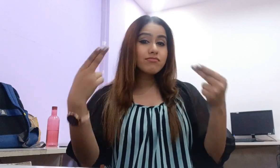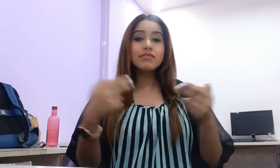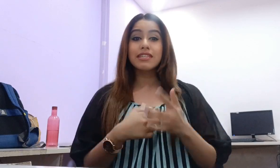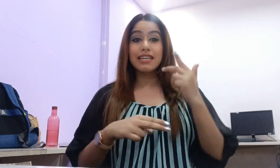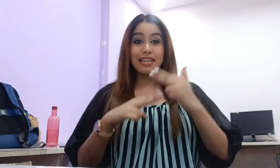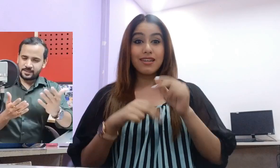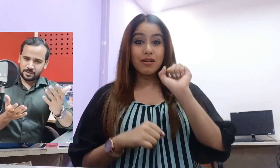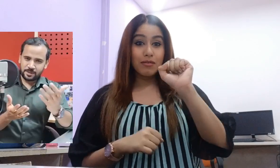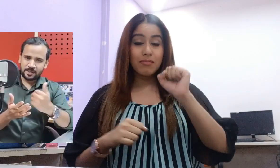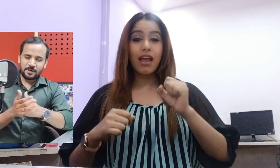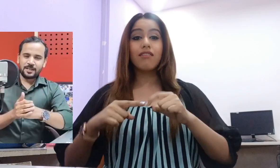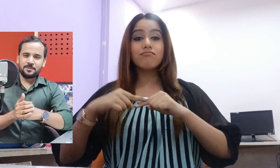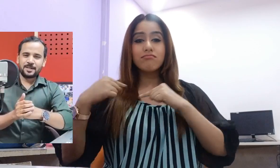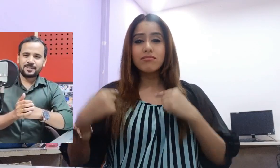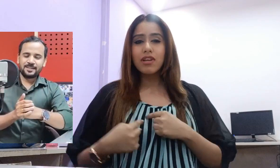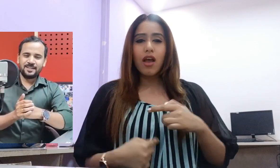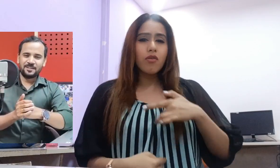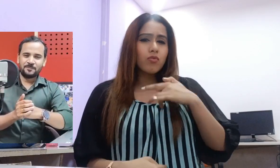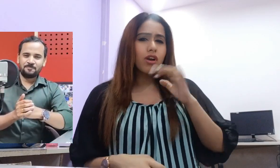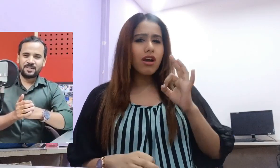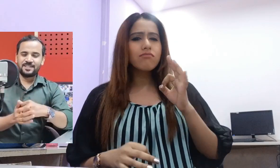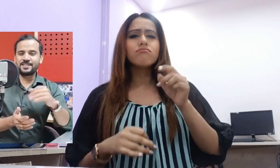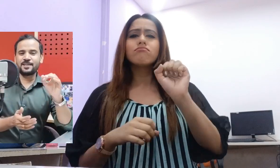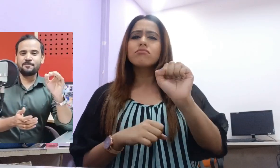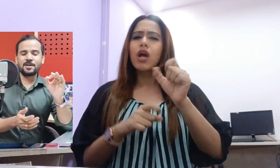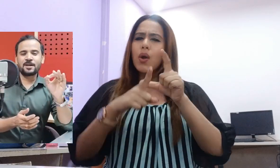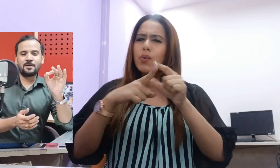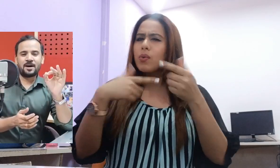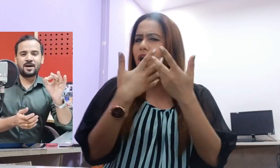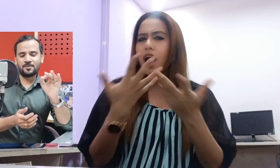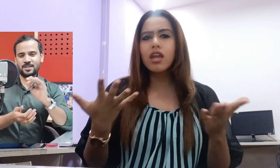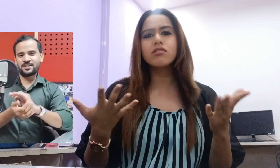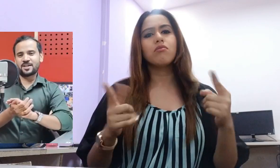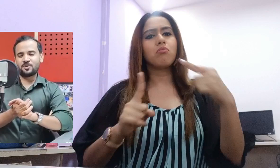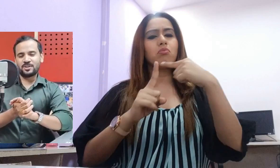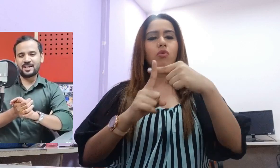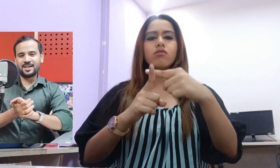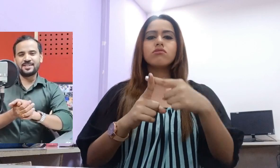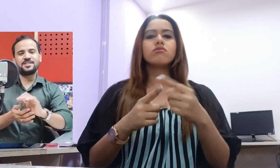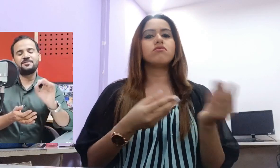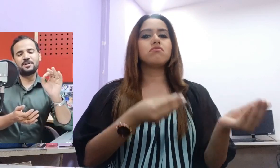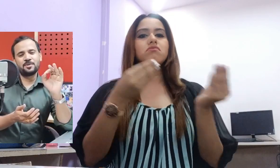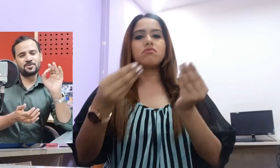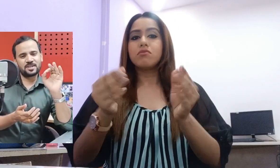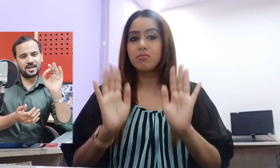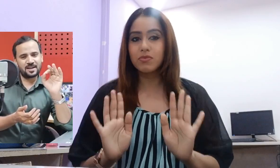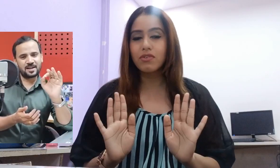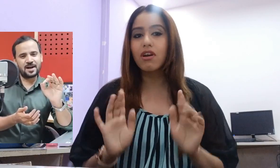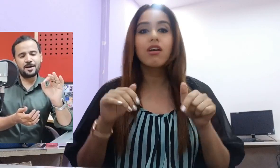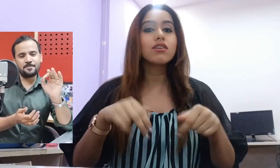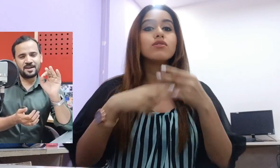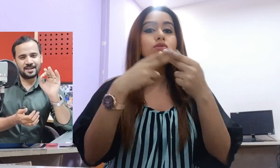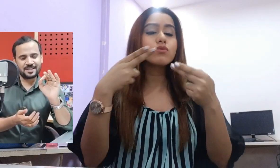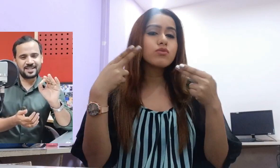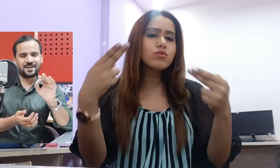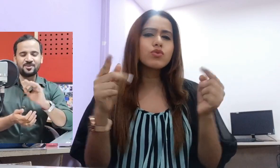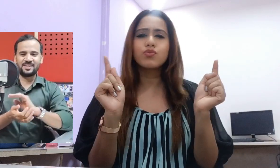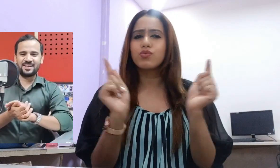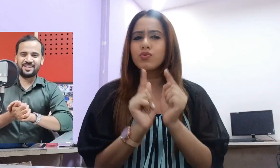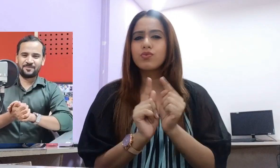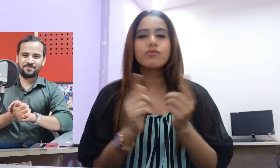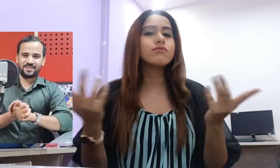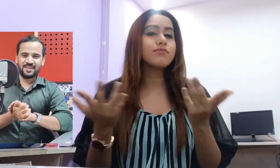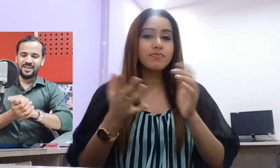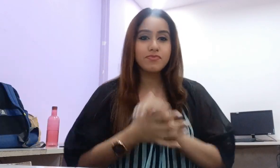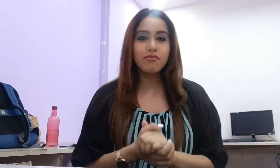प्लीज़ वीडियो को पूरा देखिए। किसी ने बड़े कमाल की बात कही है कि जिसके मन का भाव सच्चा होता है, जीवन में उसका हर काम अच्छा